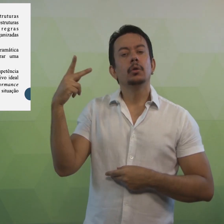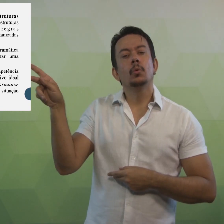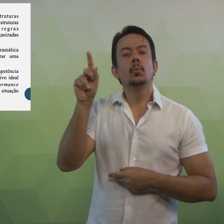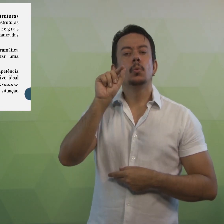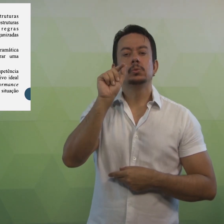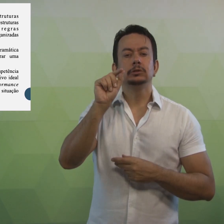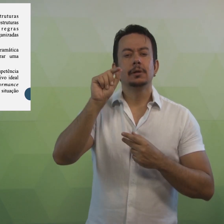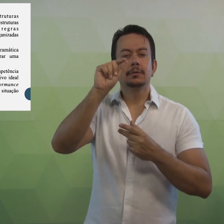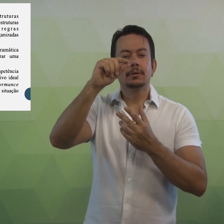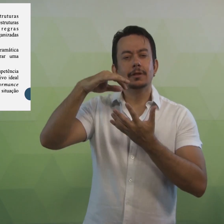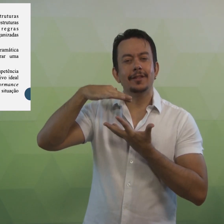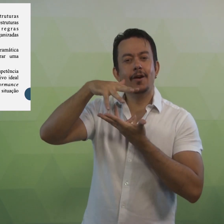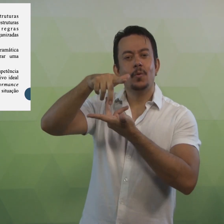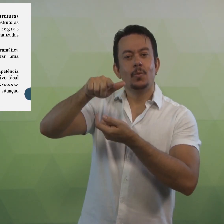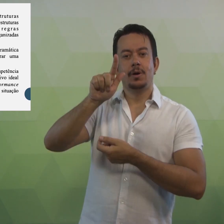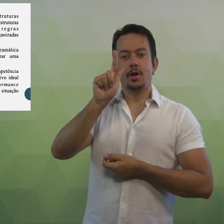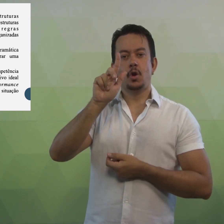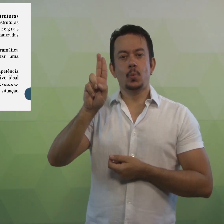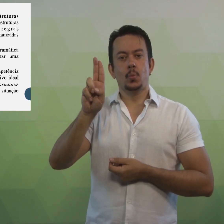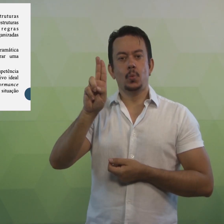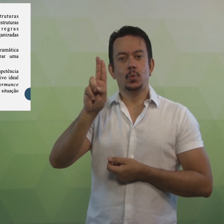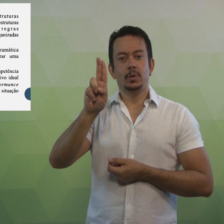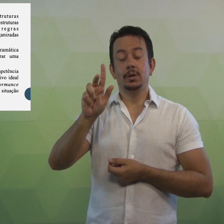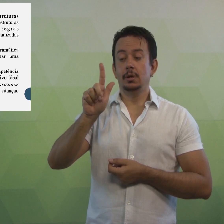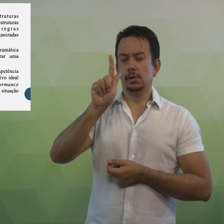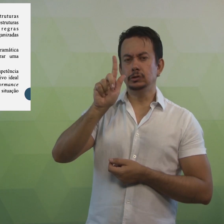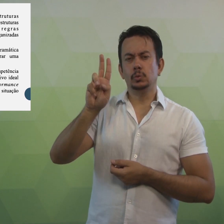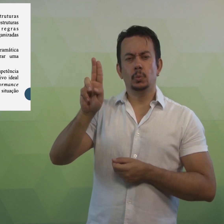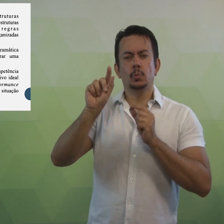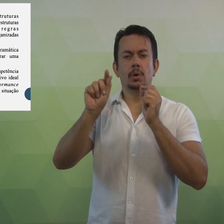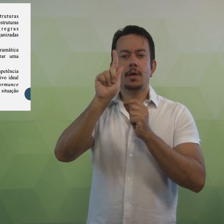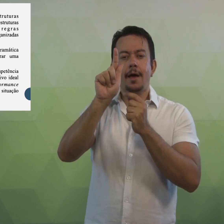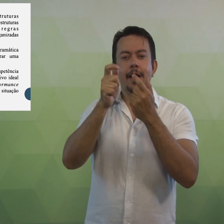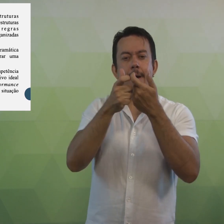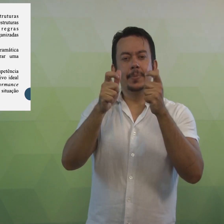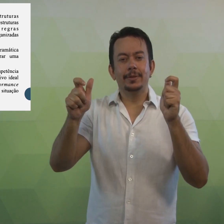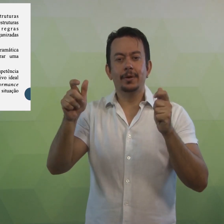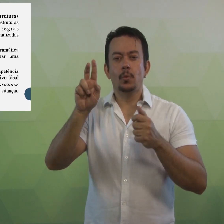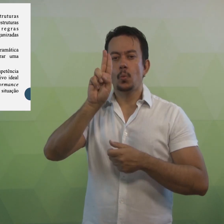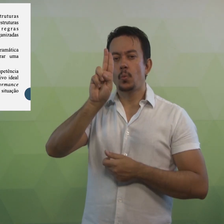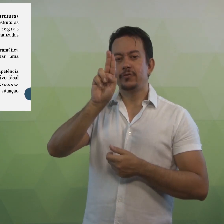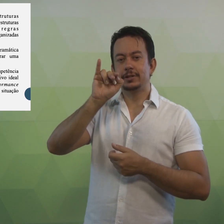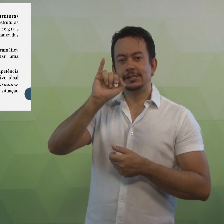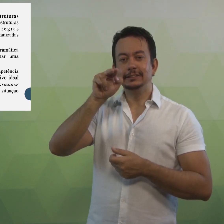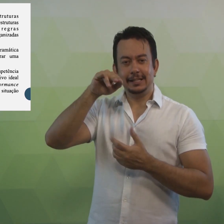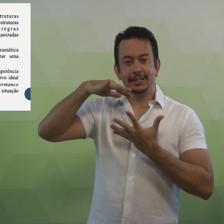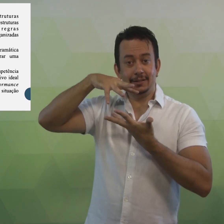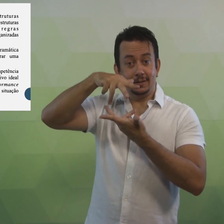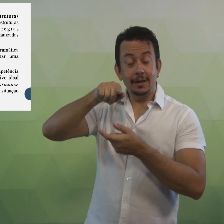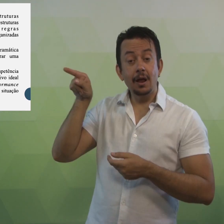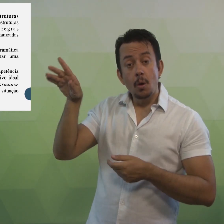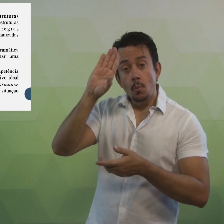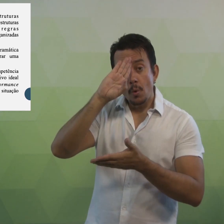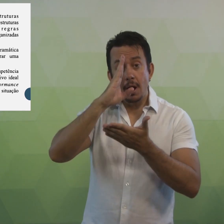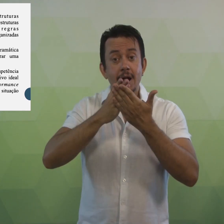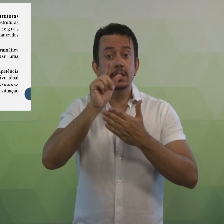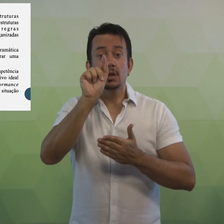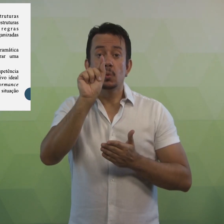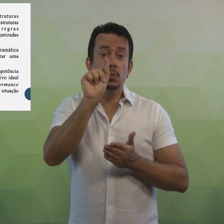Então, o componente sintático, que é a gramática universal, ela é capaz de gerar